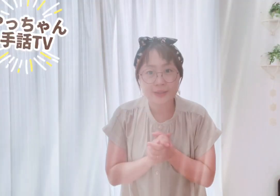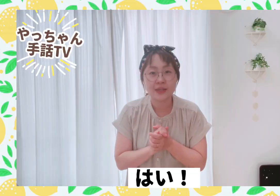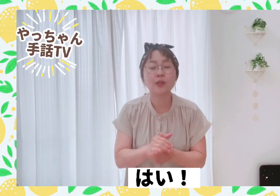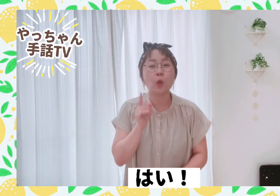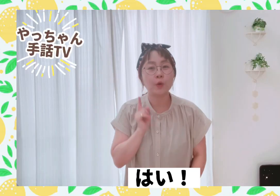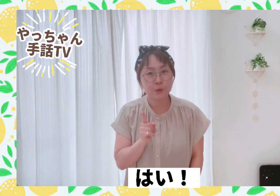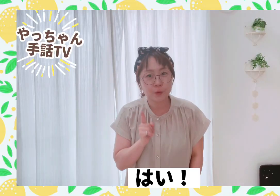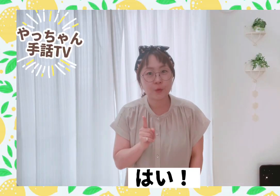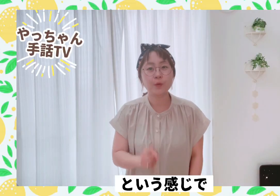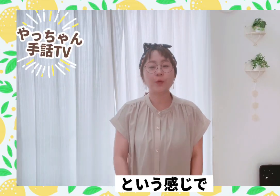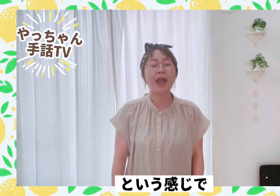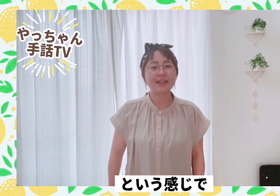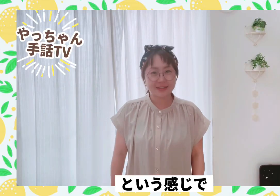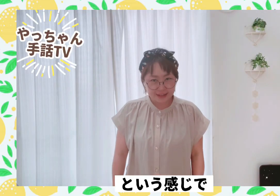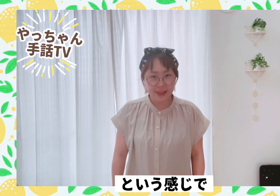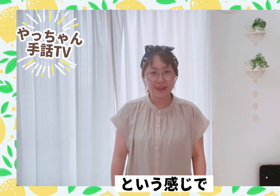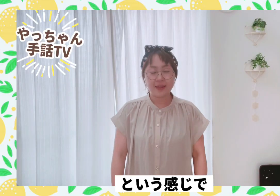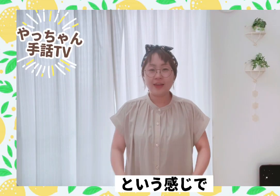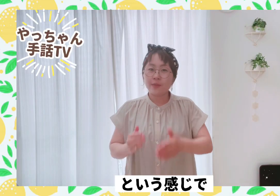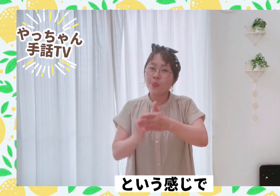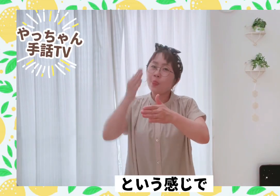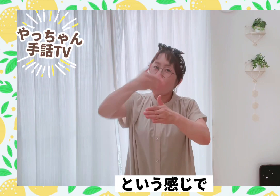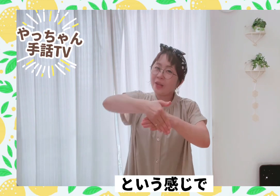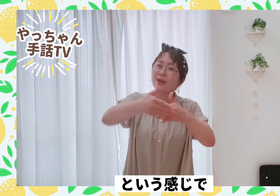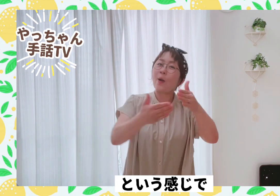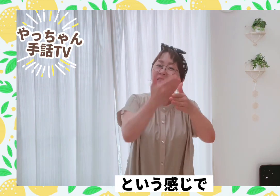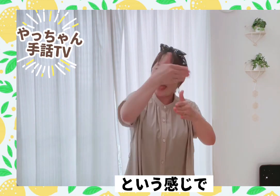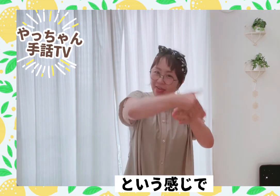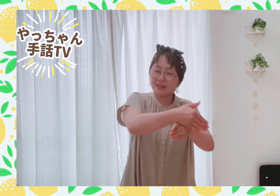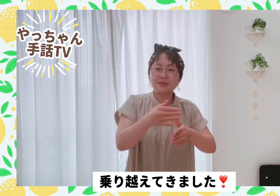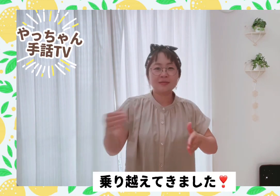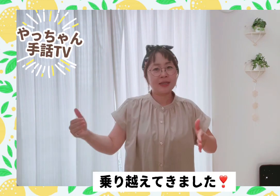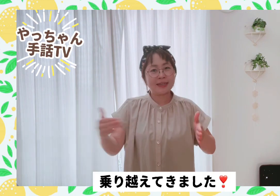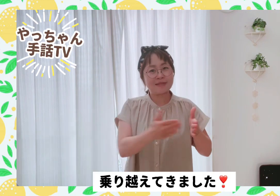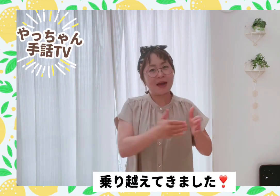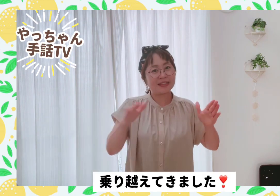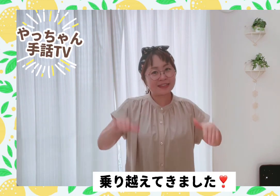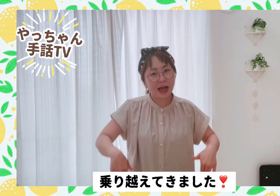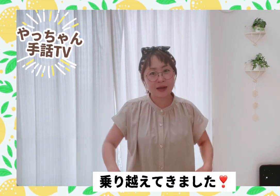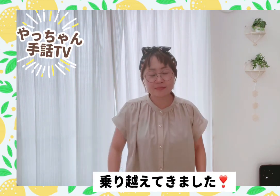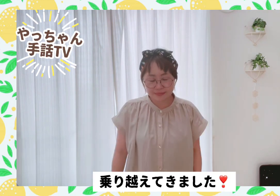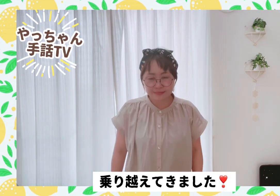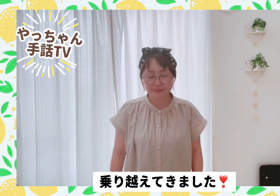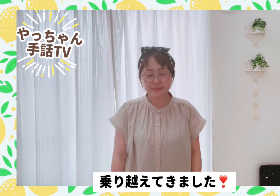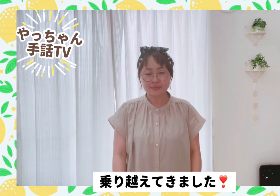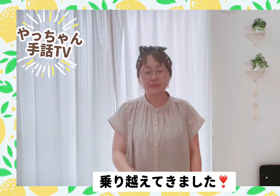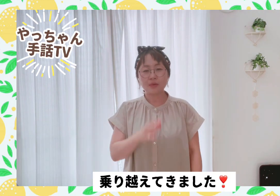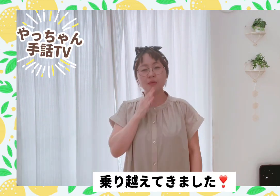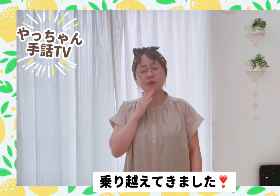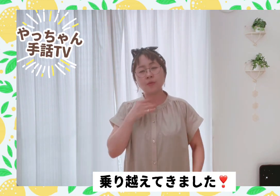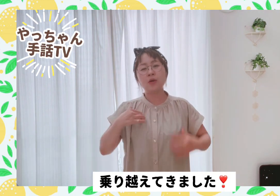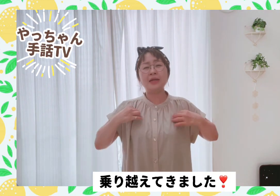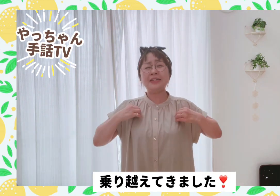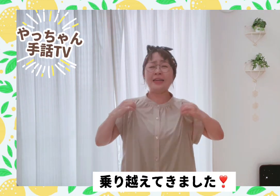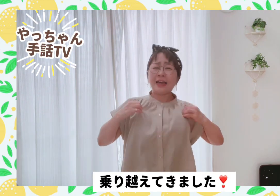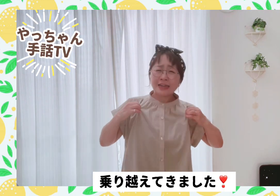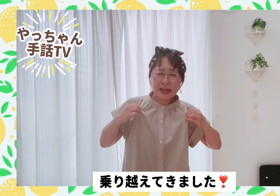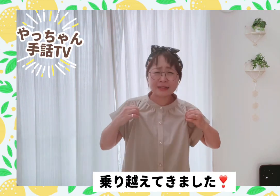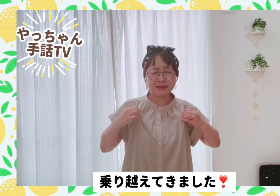はい、という感じで乗り越えて今まで来ました。